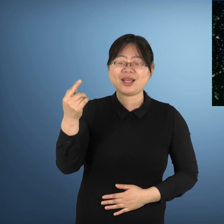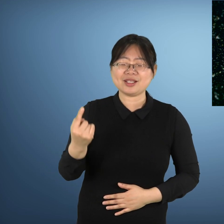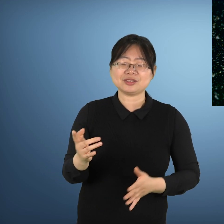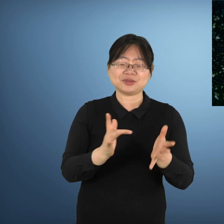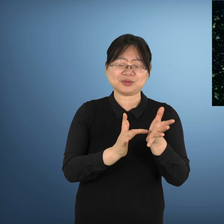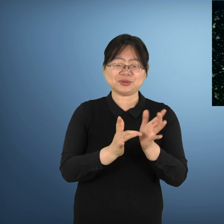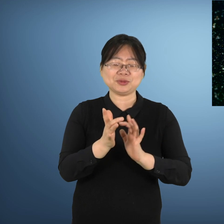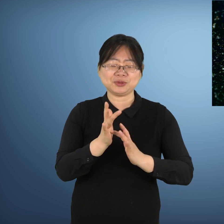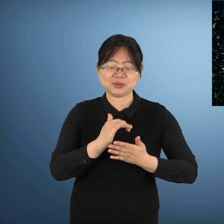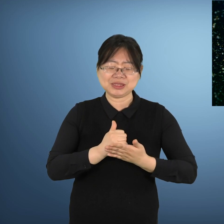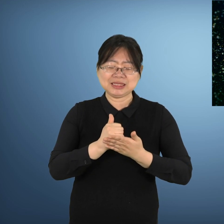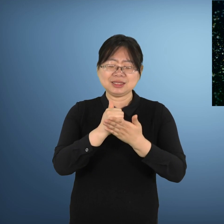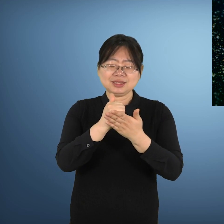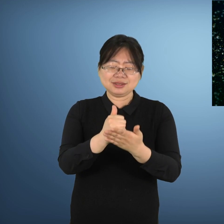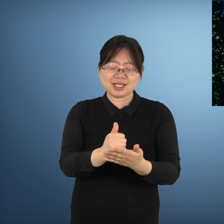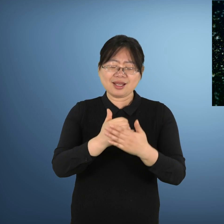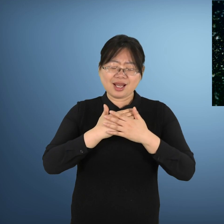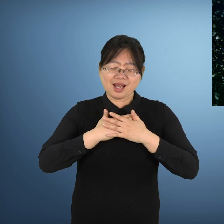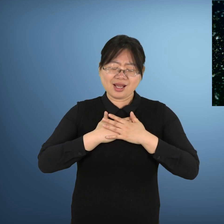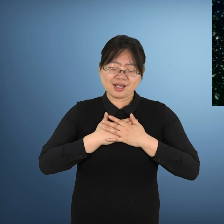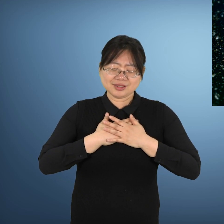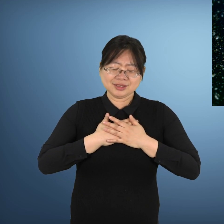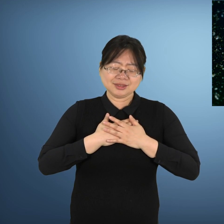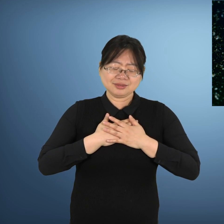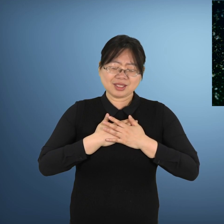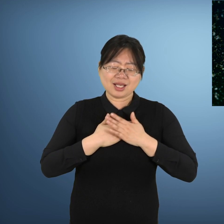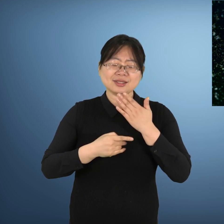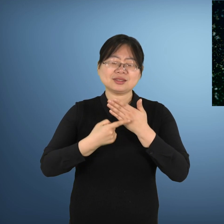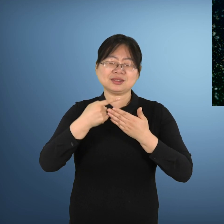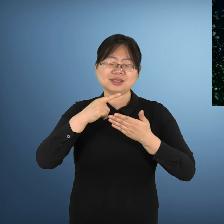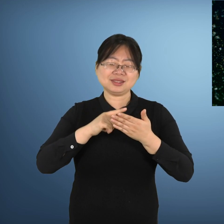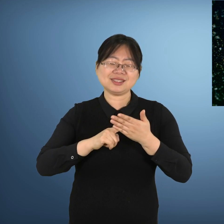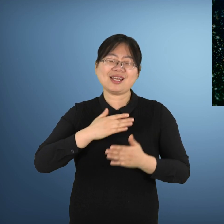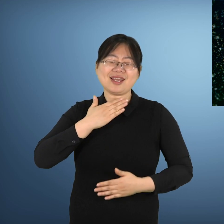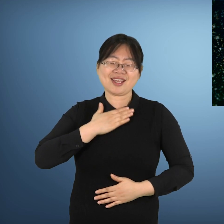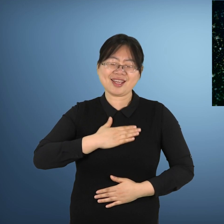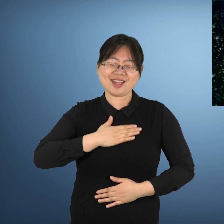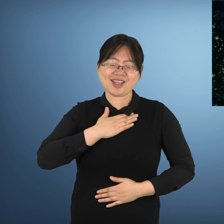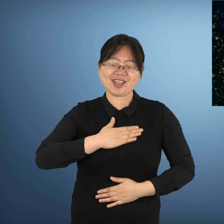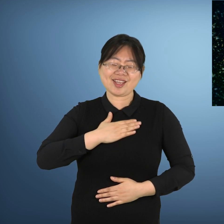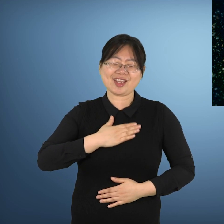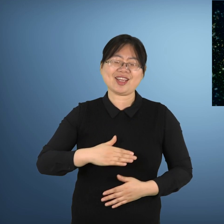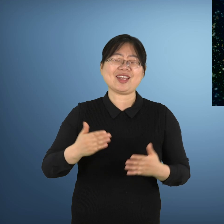오늘도 예수 내 마음 아시네.